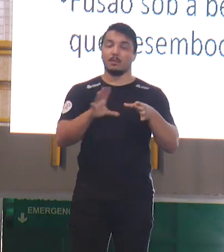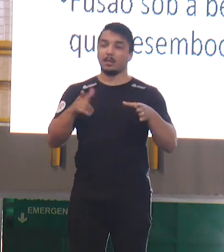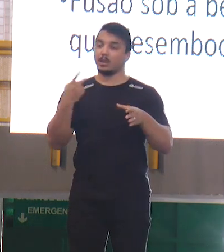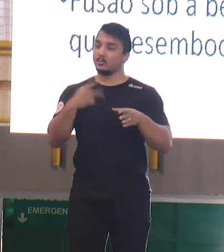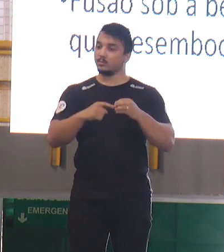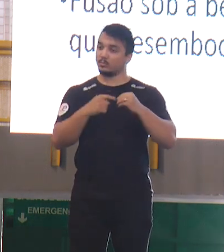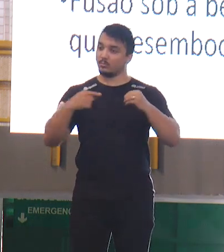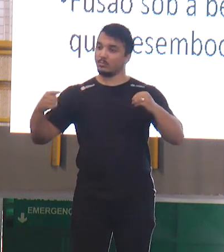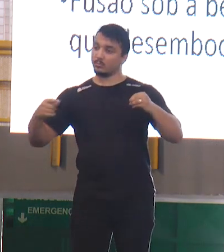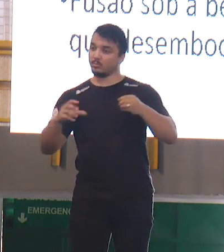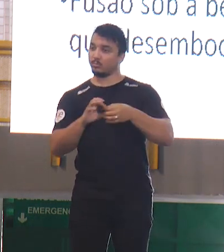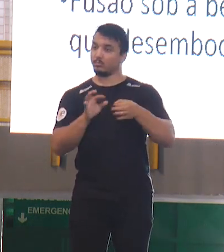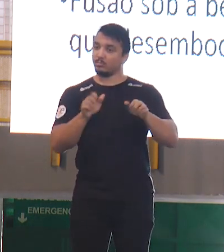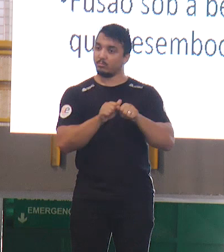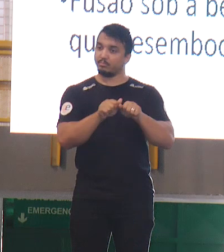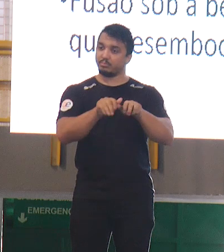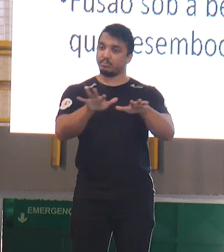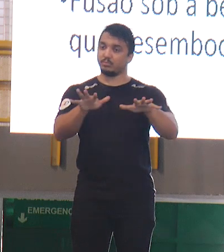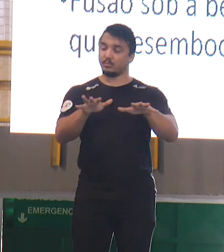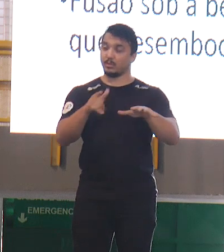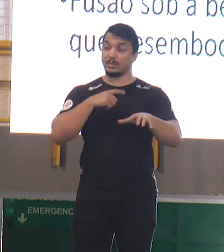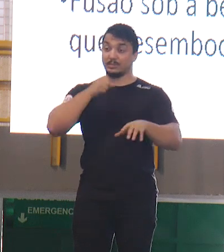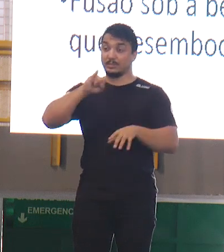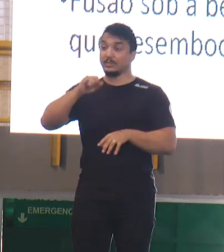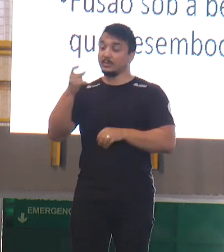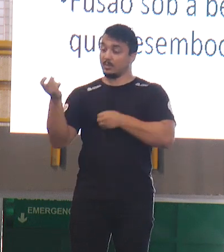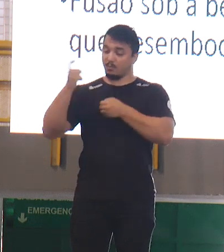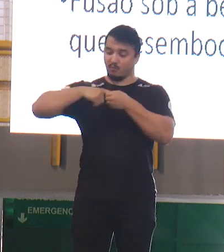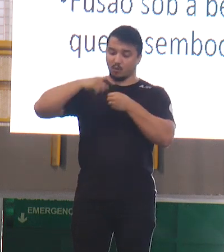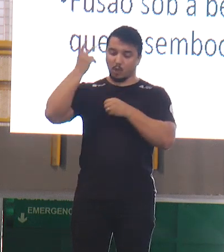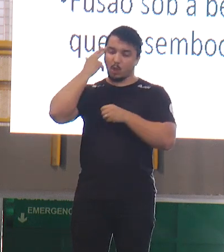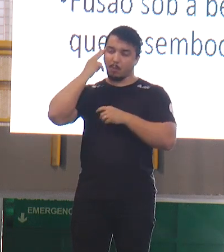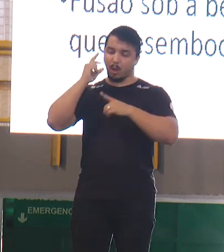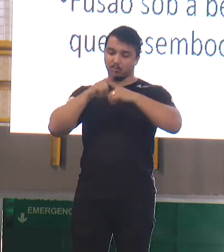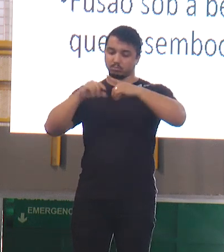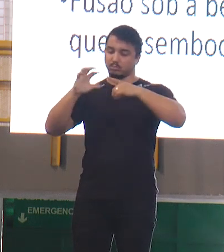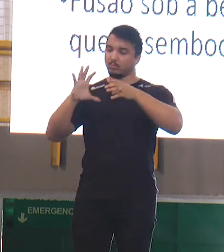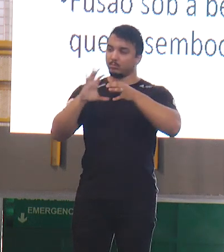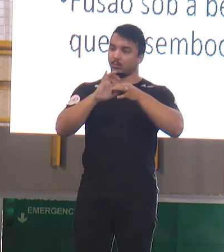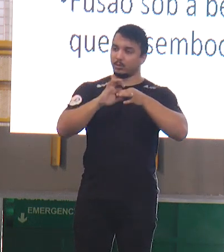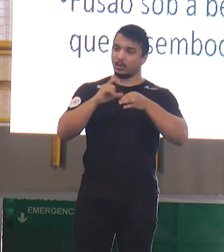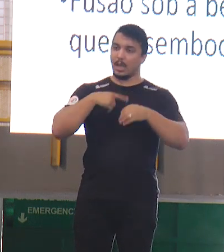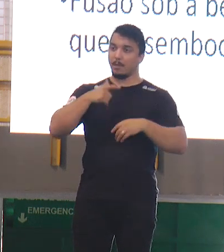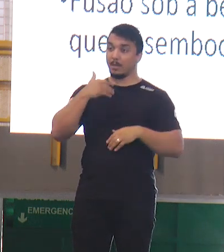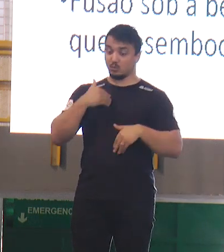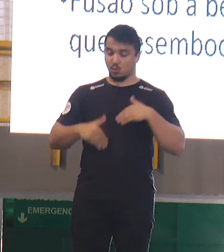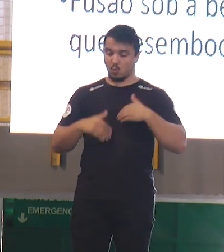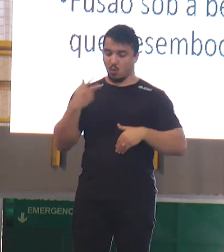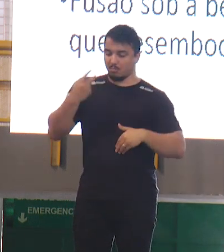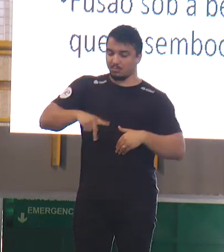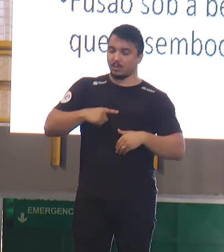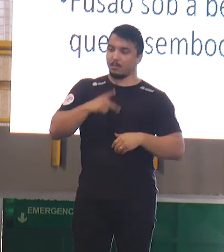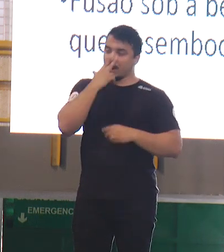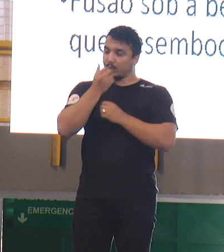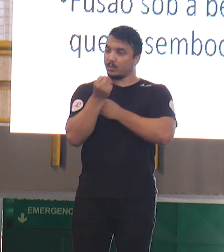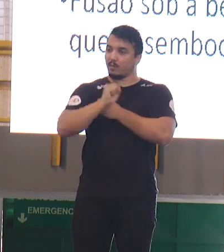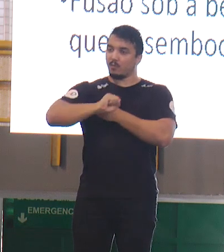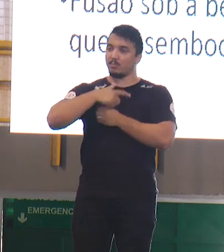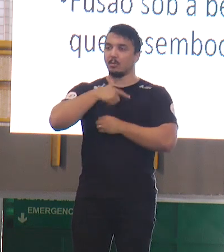dos mesmos. Então, por mais que a pessoa reverta a cirurgia, né, os anticorpos não vão permitir que saia